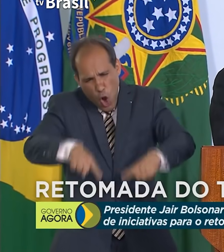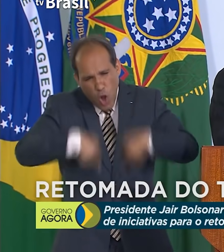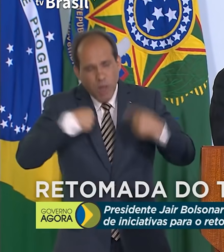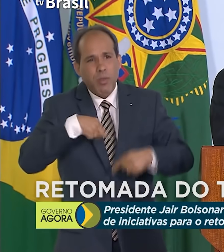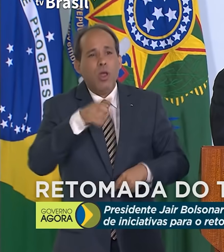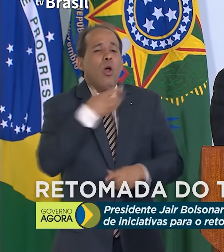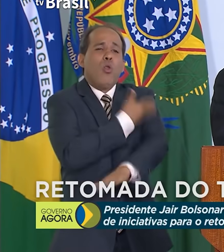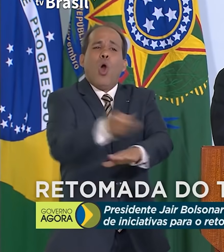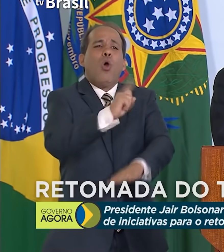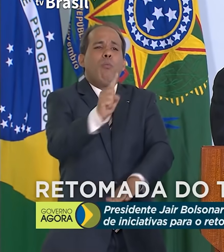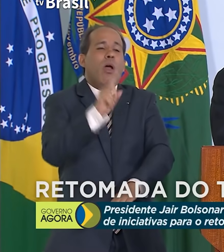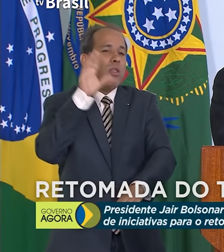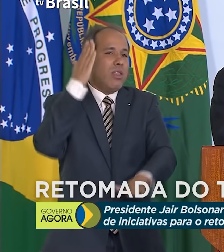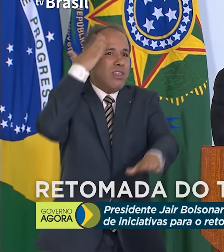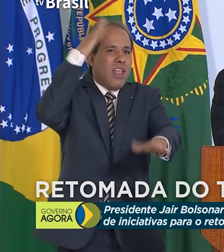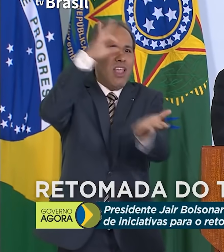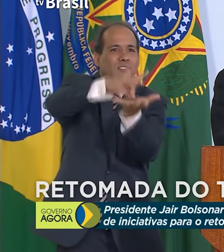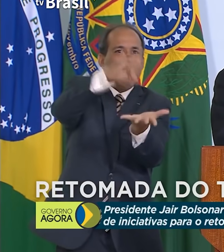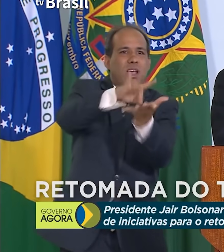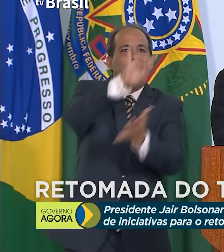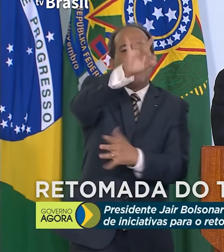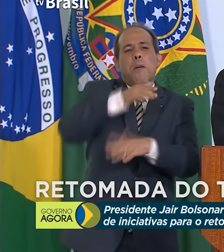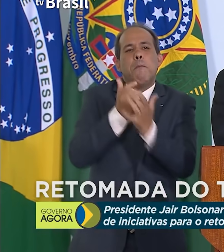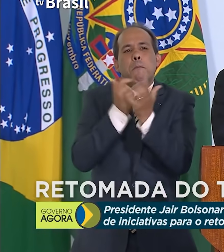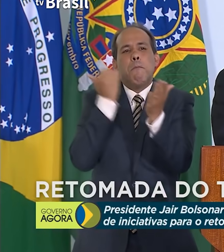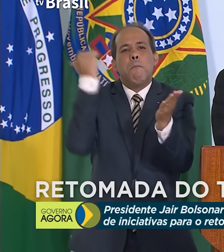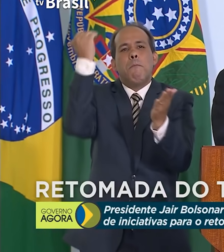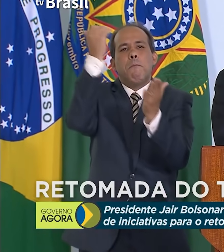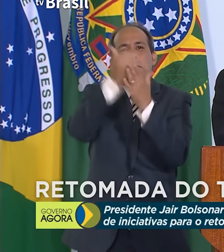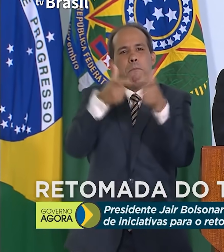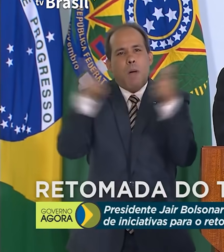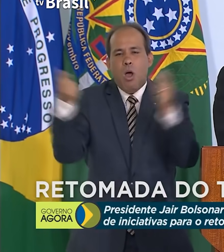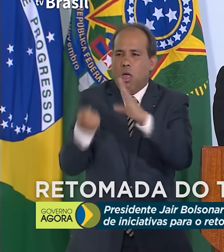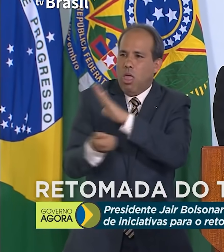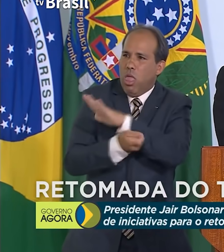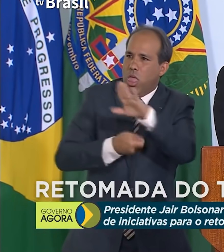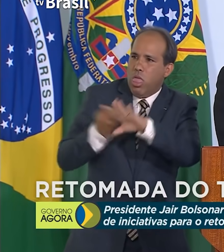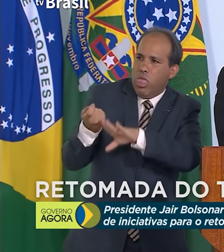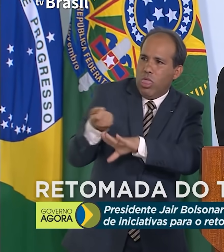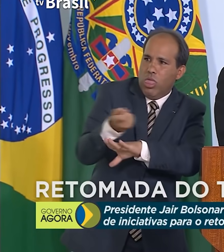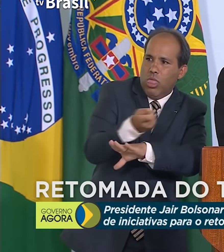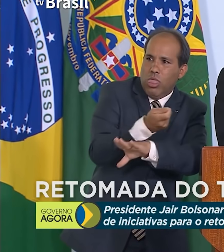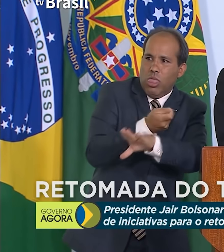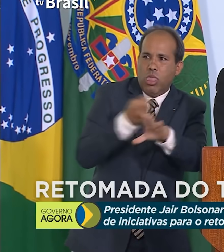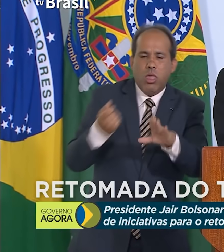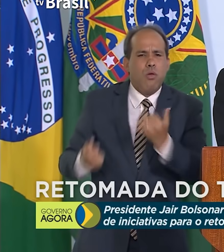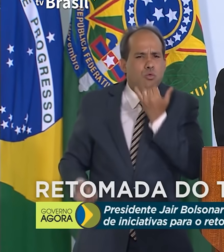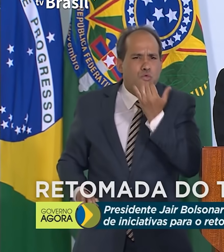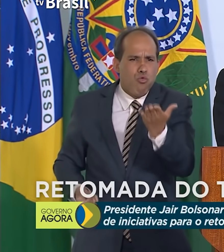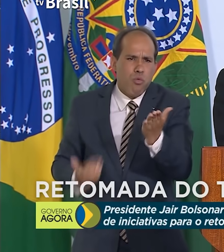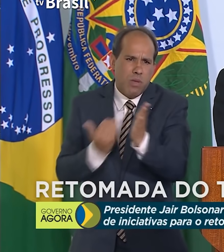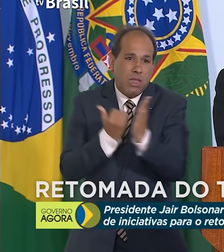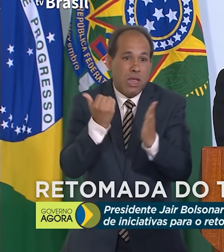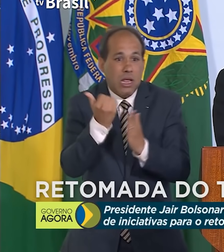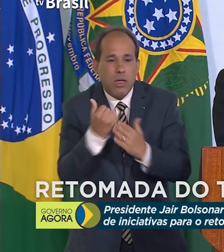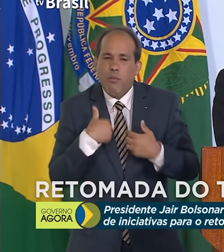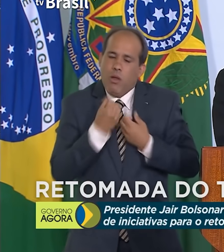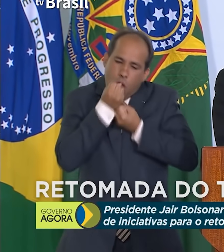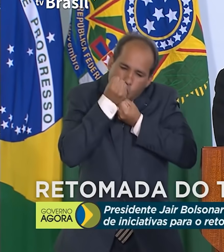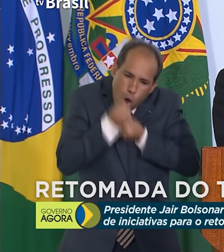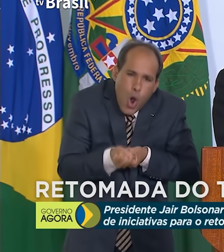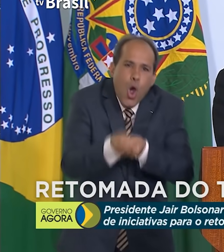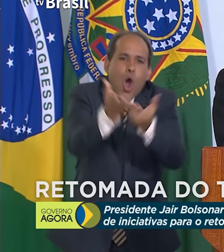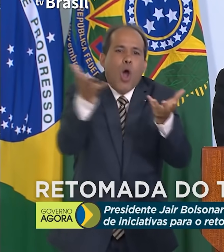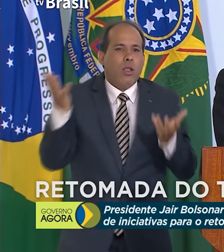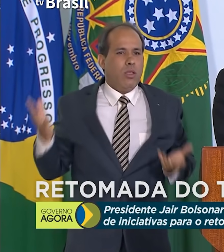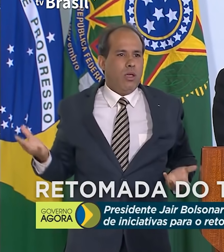a ouvir a verdade é só fake News os senhores Me desculpa eu com exagero uma coisa um desabafo